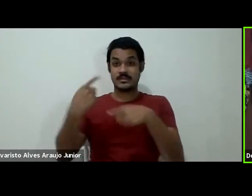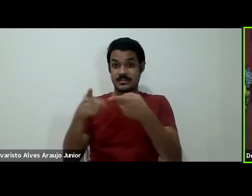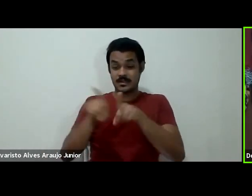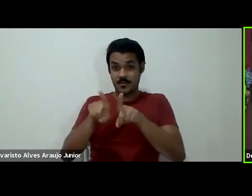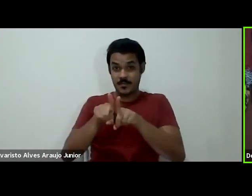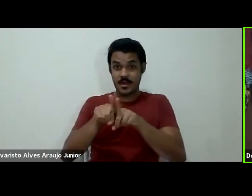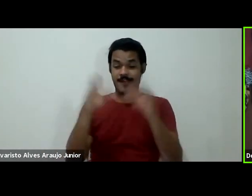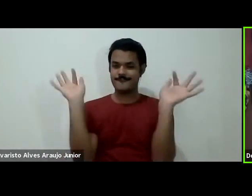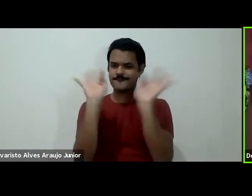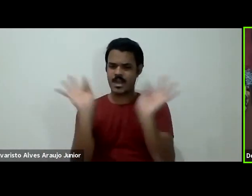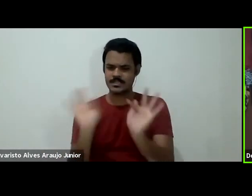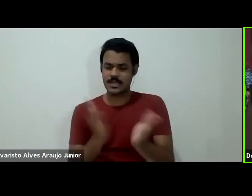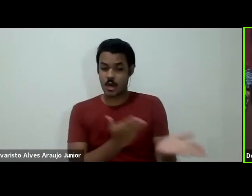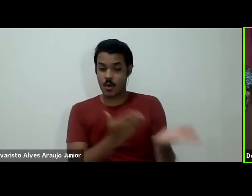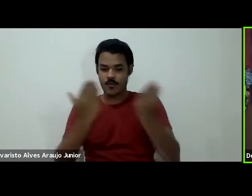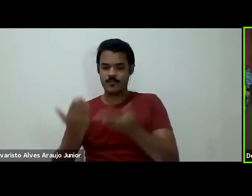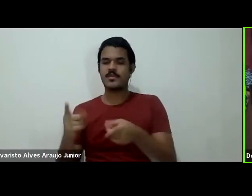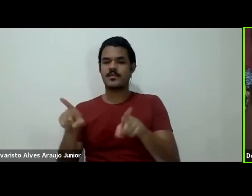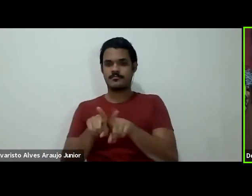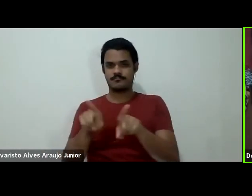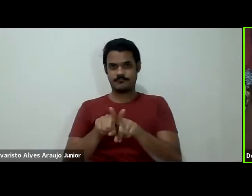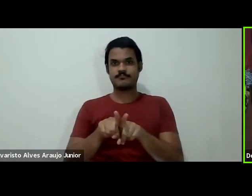convidada para isso.